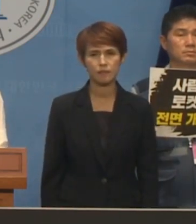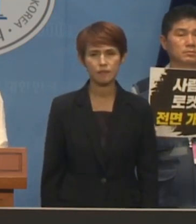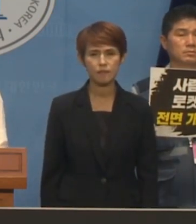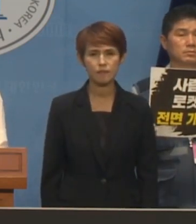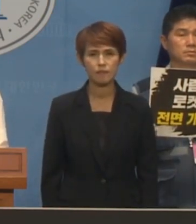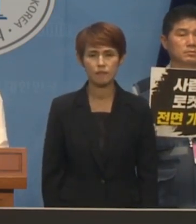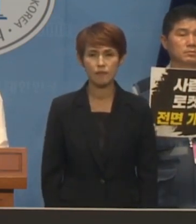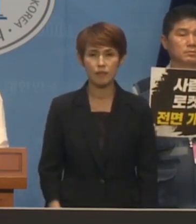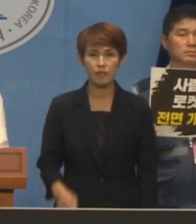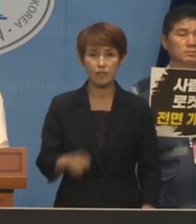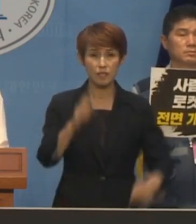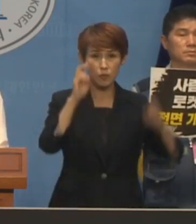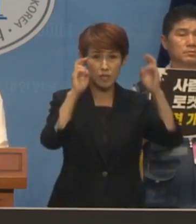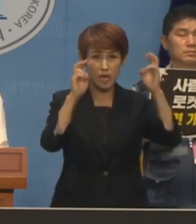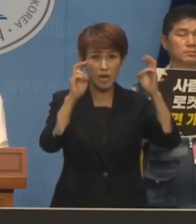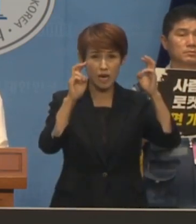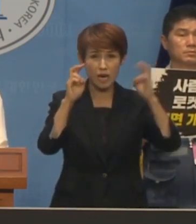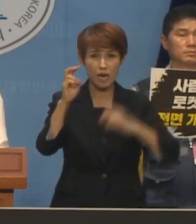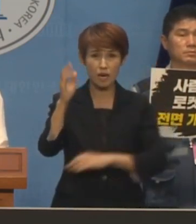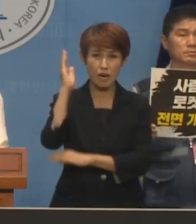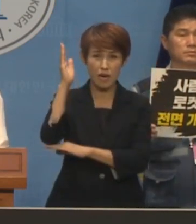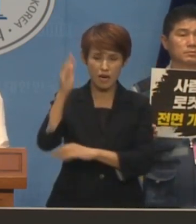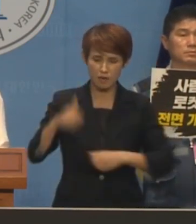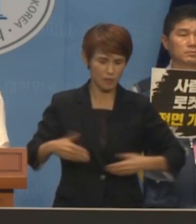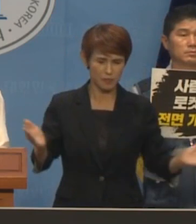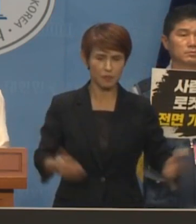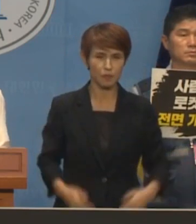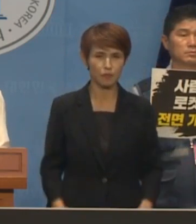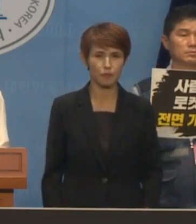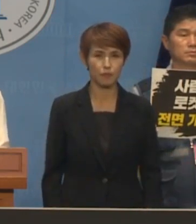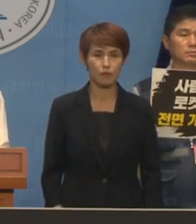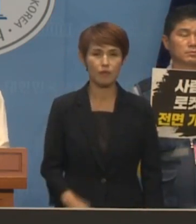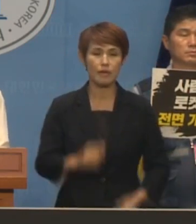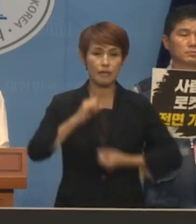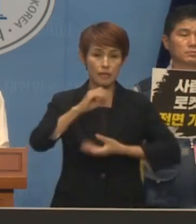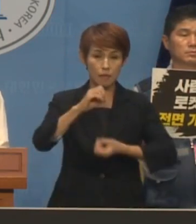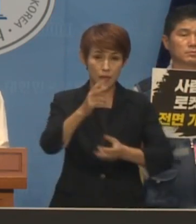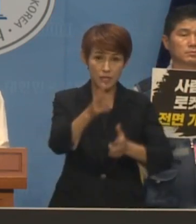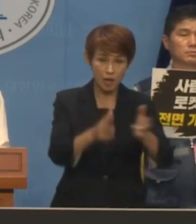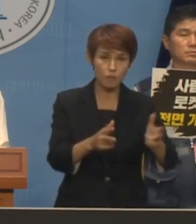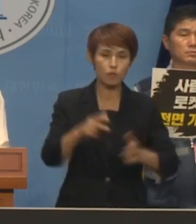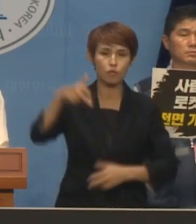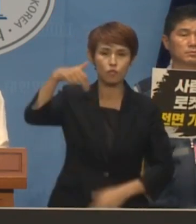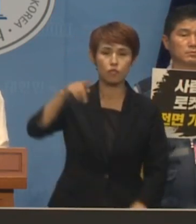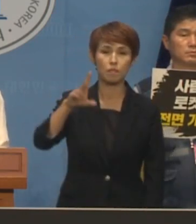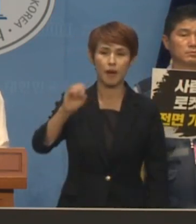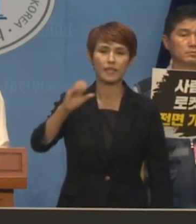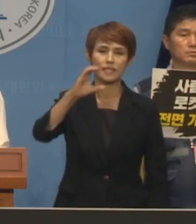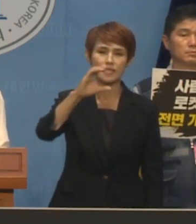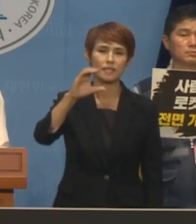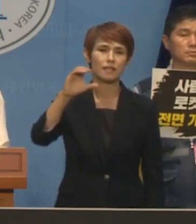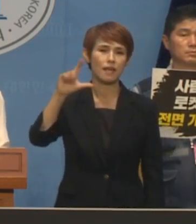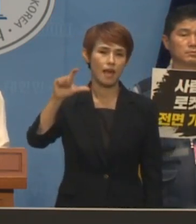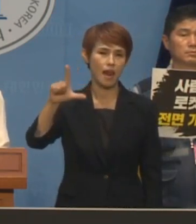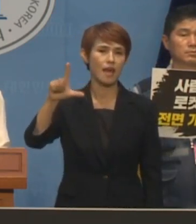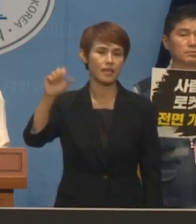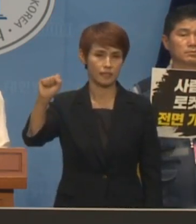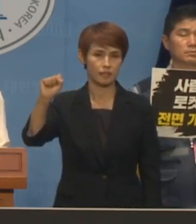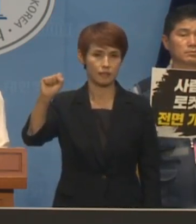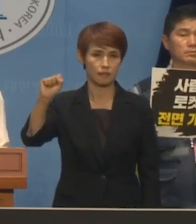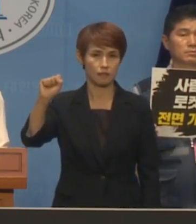쿠팡의 논리는 안 들어도 뻔합니다 택배 사업은 쿠팡 CLS 하고 쿠팡 본사는